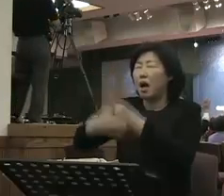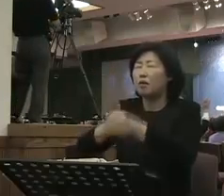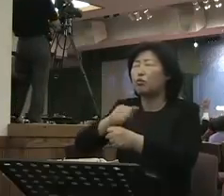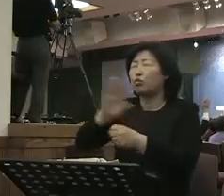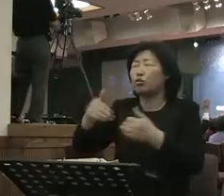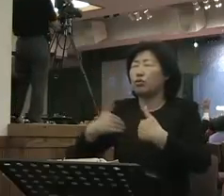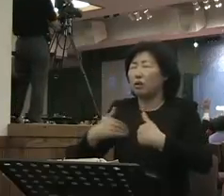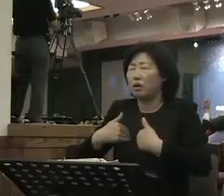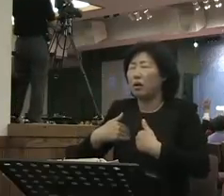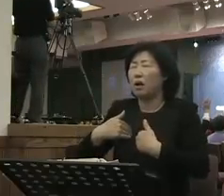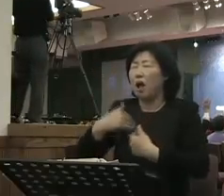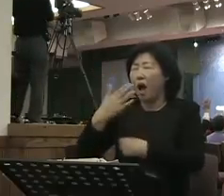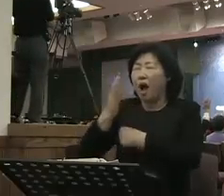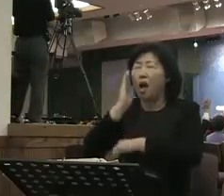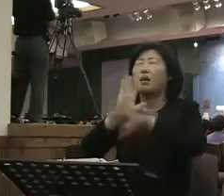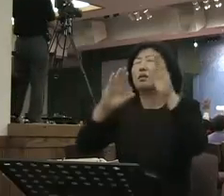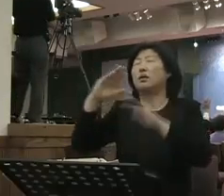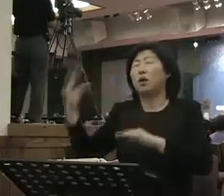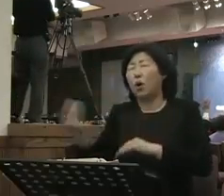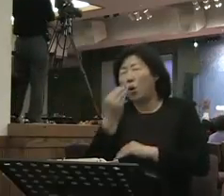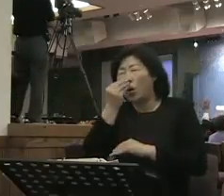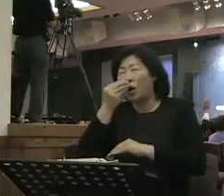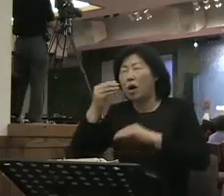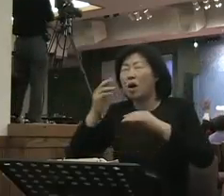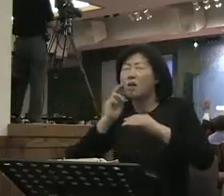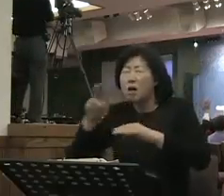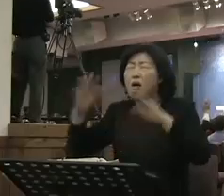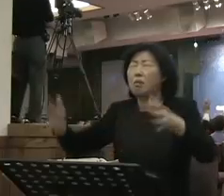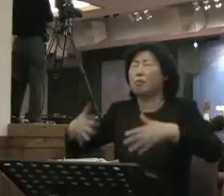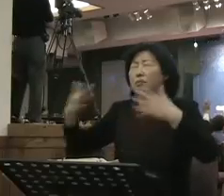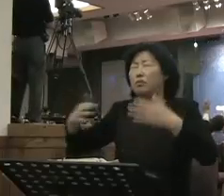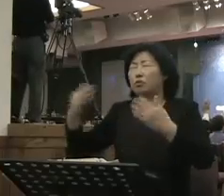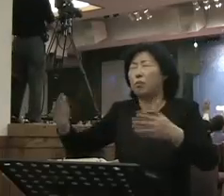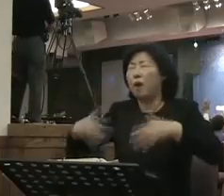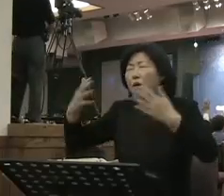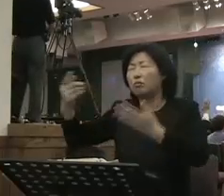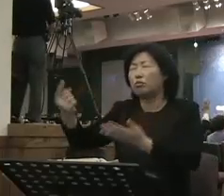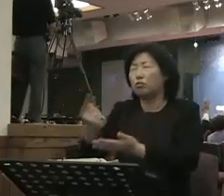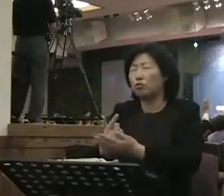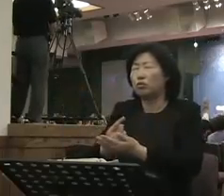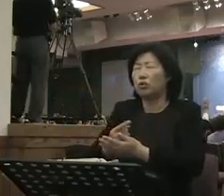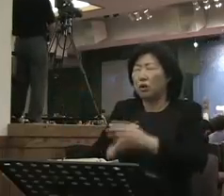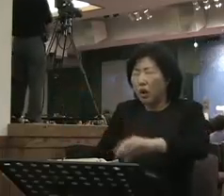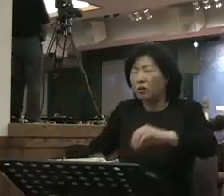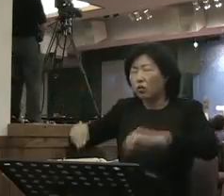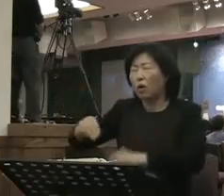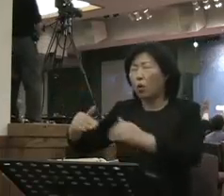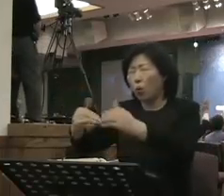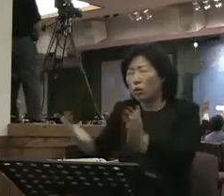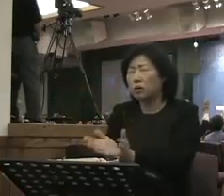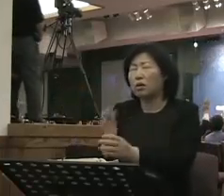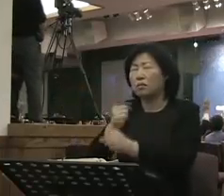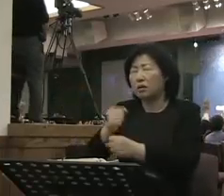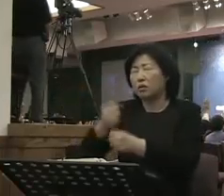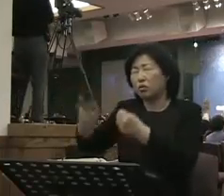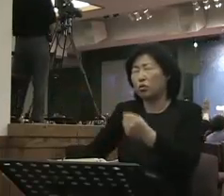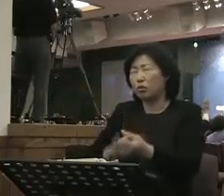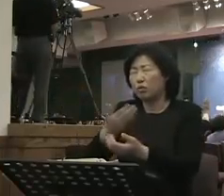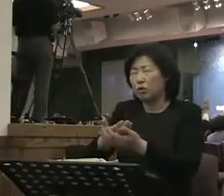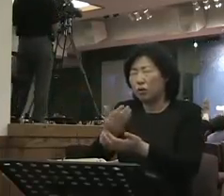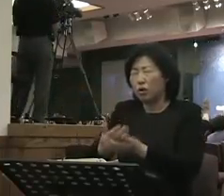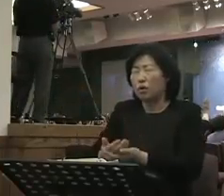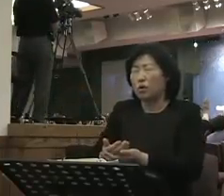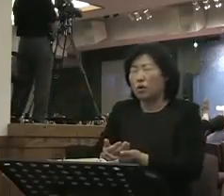우리에게 하늘의 거룩한 태풍을 주시고 바람을 주시사 역전하는 공동체로 만들어 주시옵소서. 주님 앞에